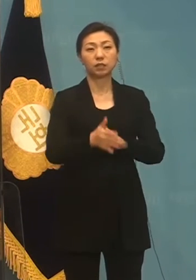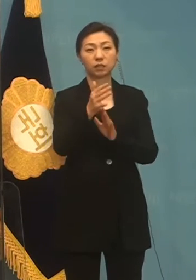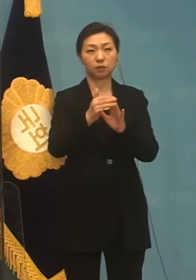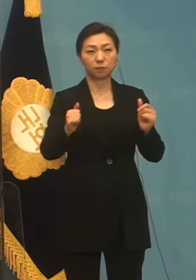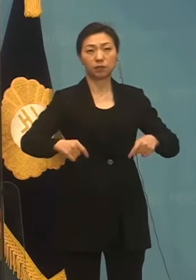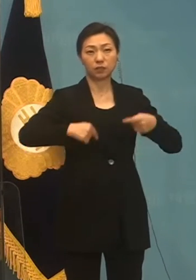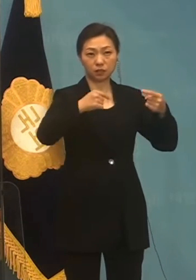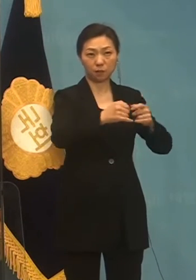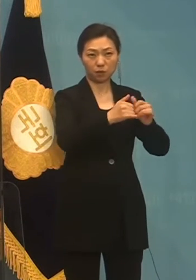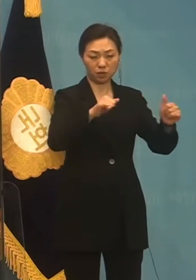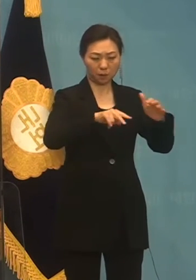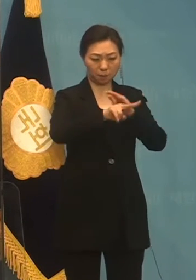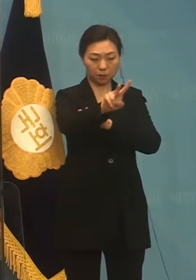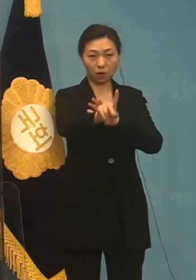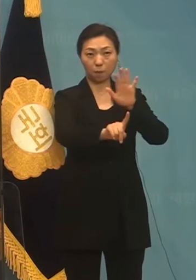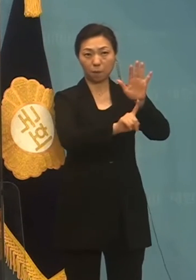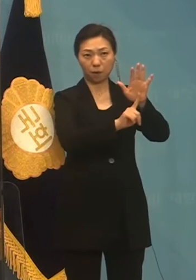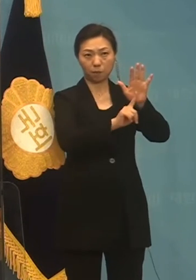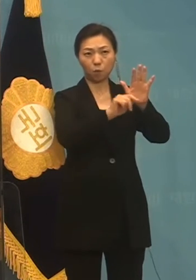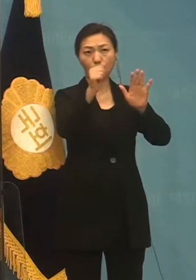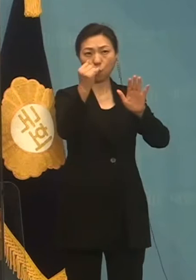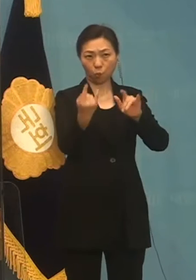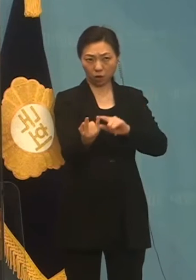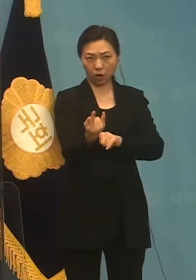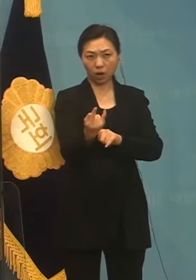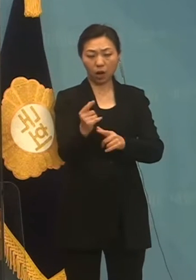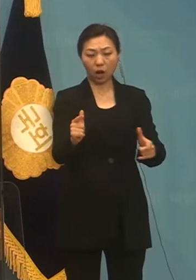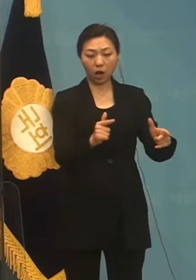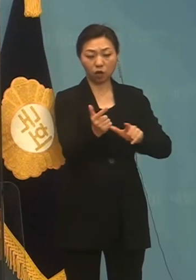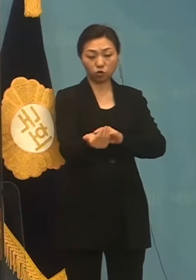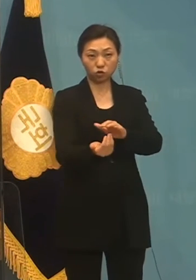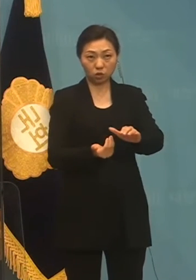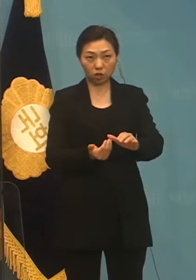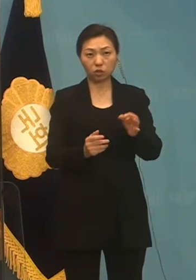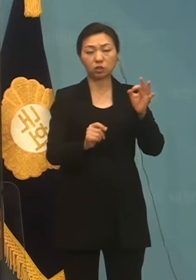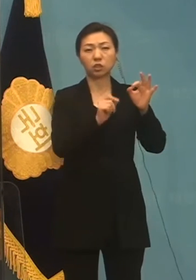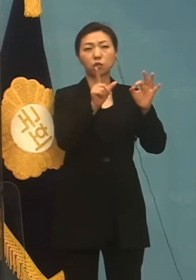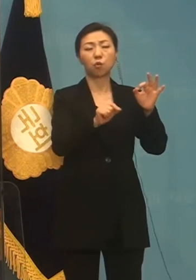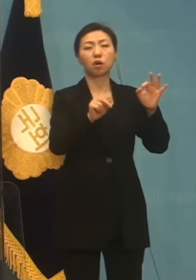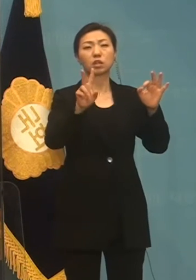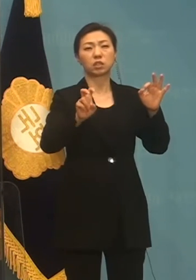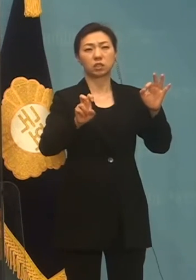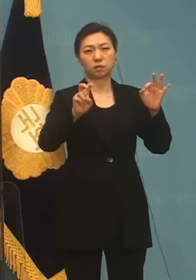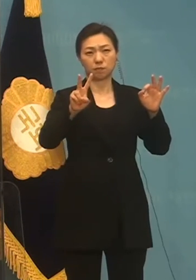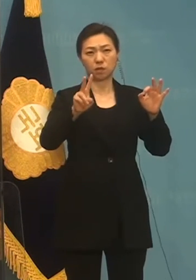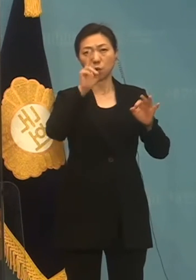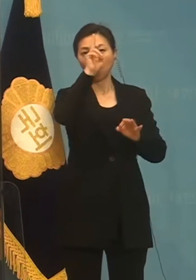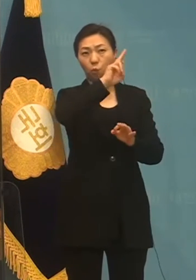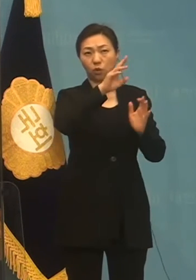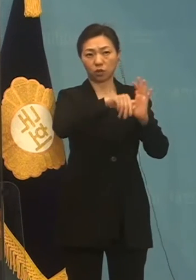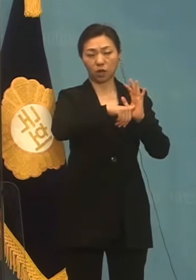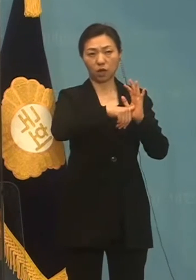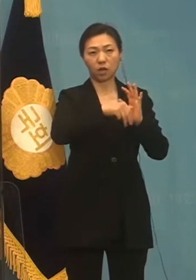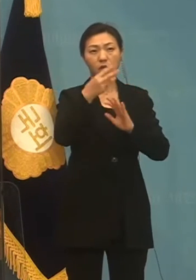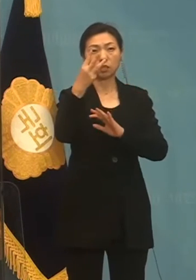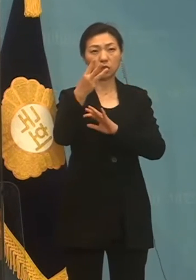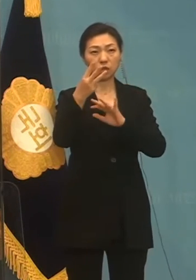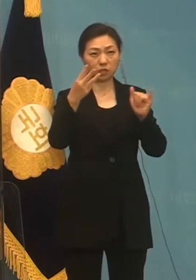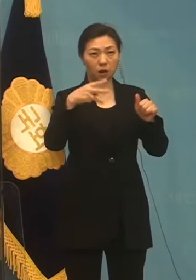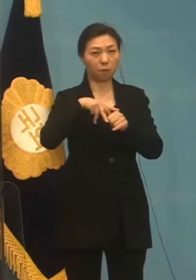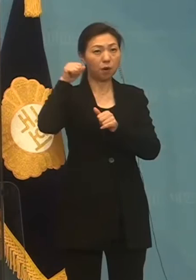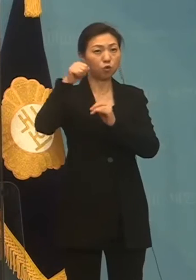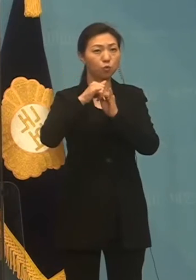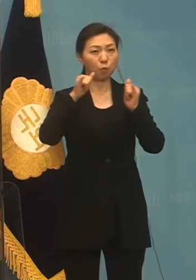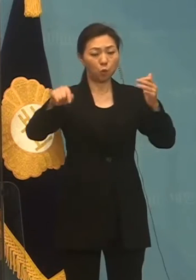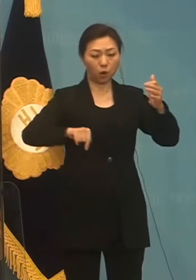시민참여단 비전 발표회를 하고 앞둔 10월 22일 오전 3명 중